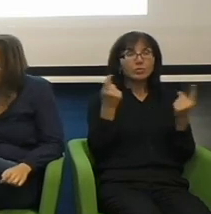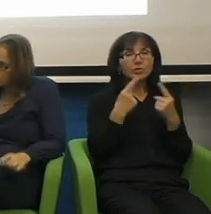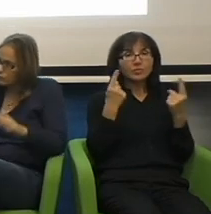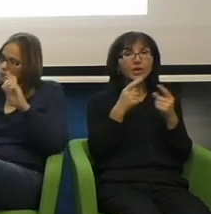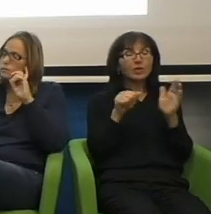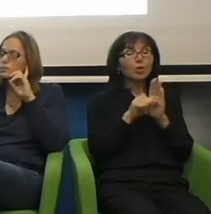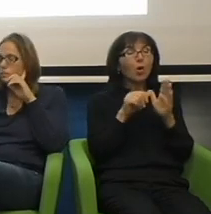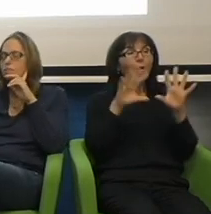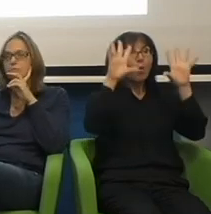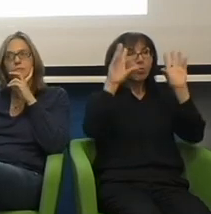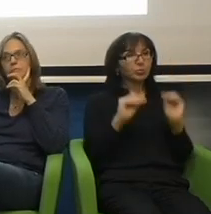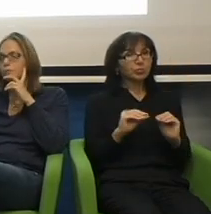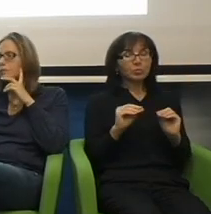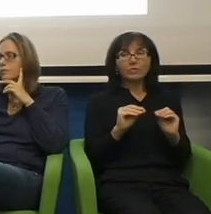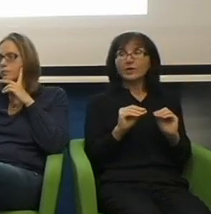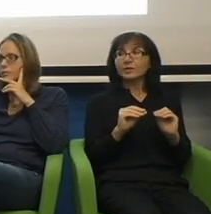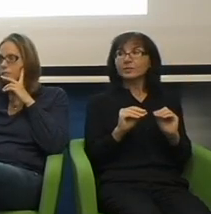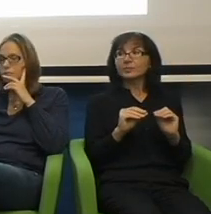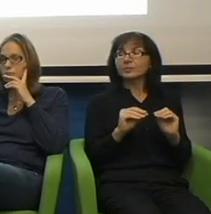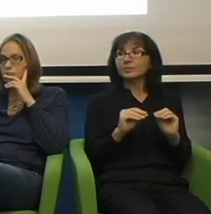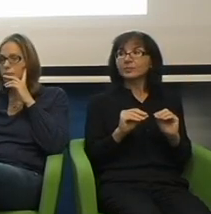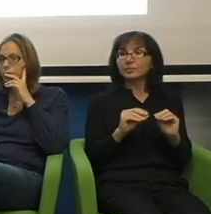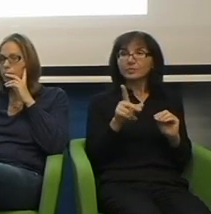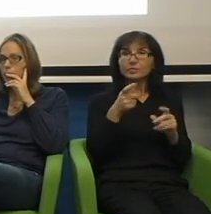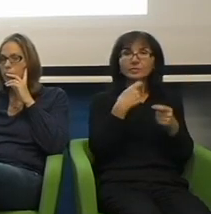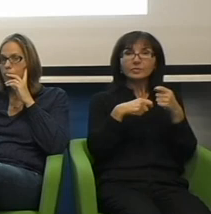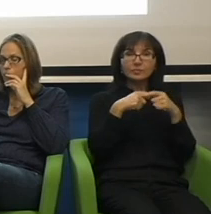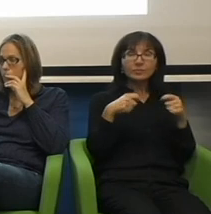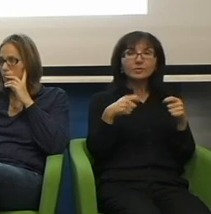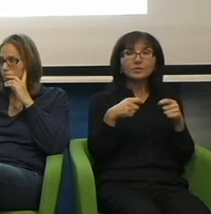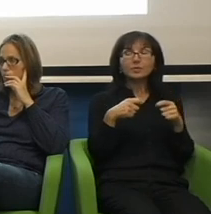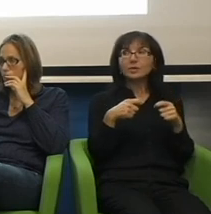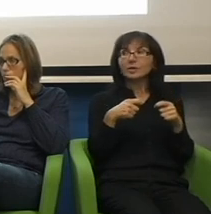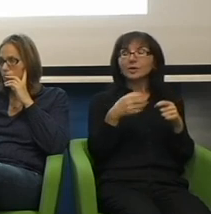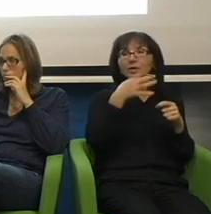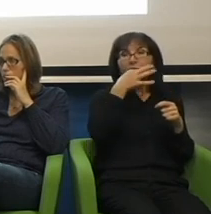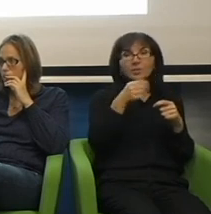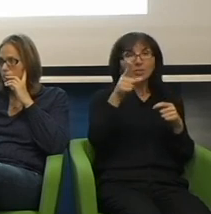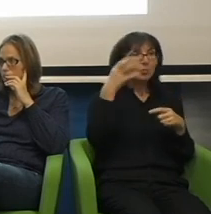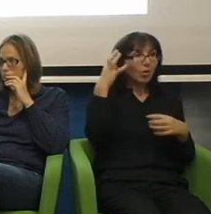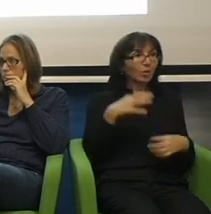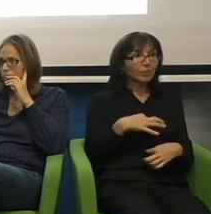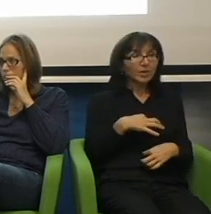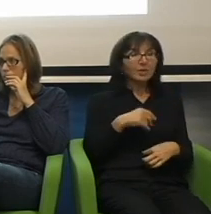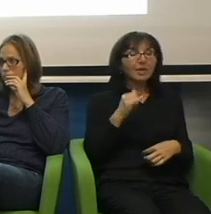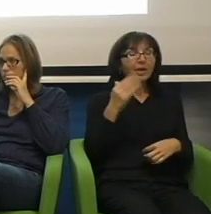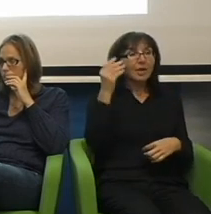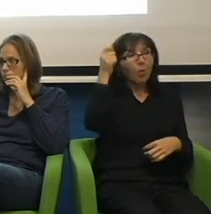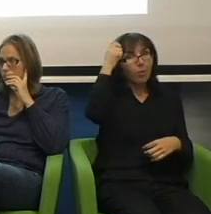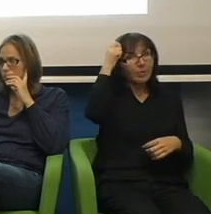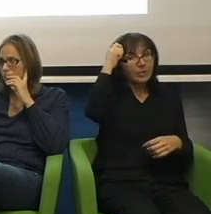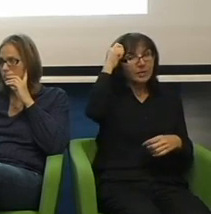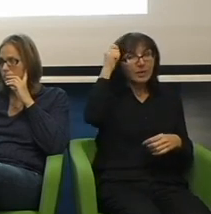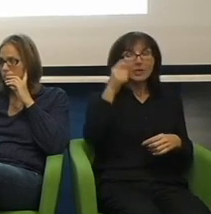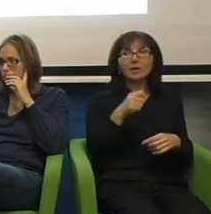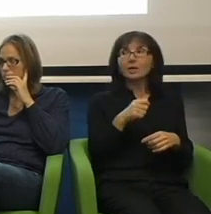do podsumowania, do próby podsumowania. To się też wiąże z Pani tutaj refleksją a propos upamiętnienia, czy